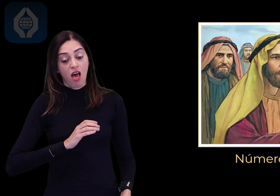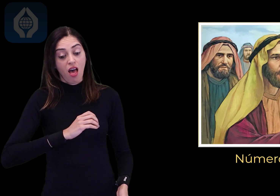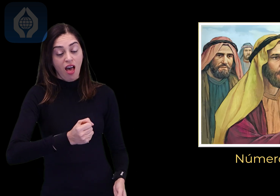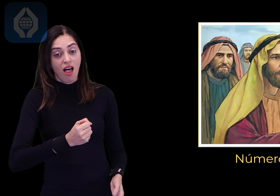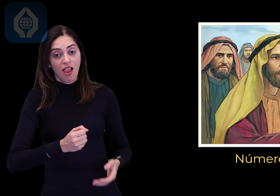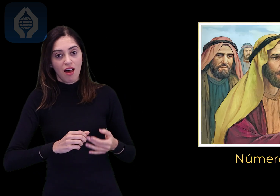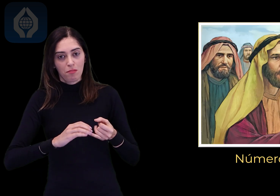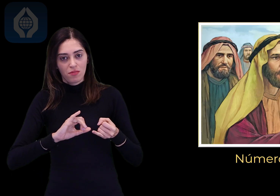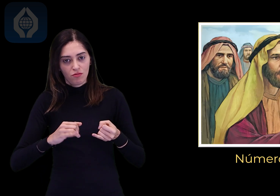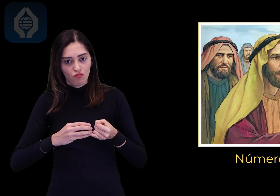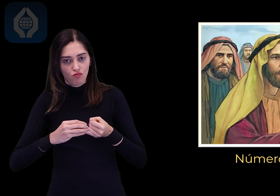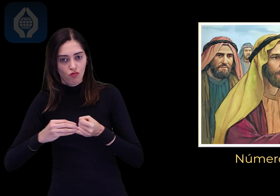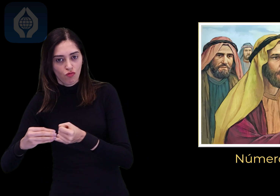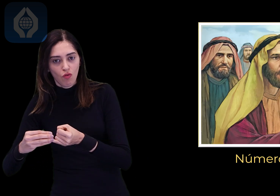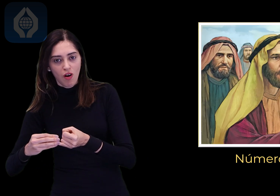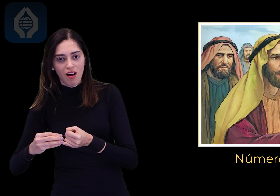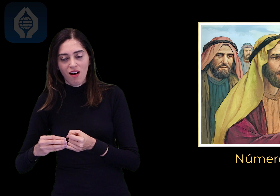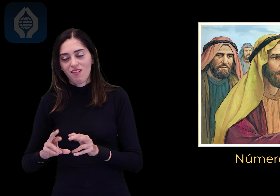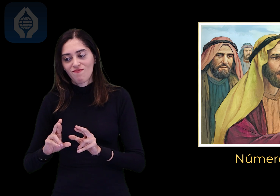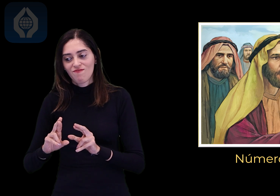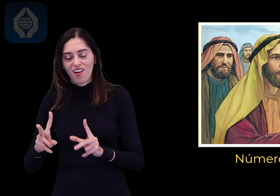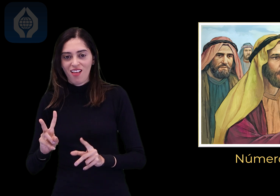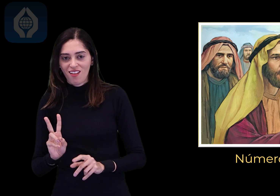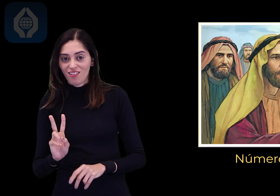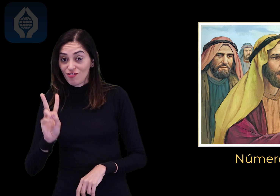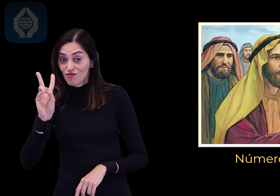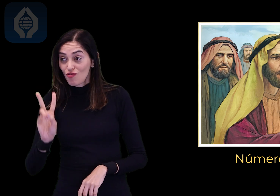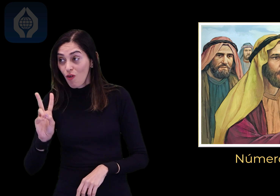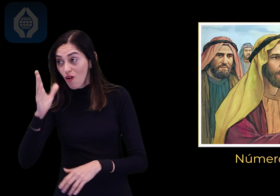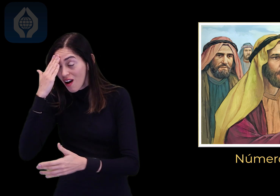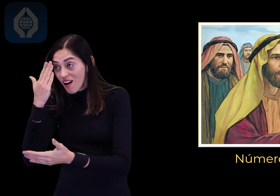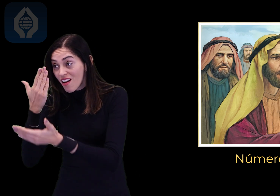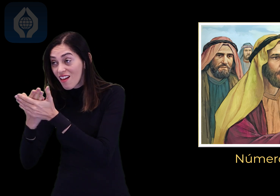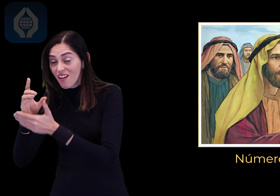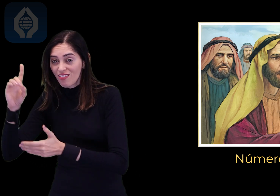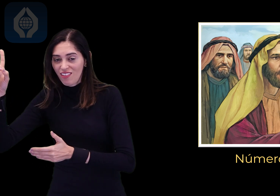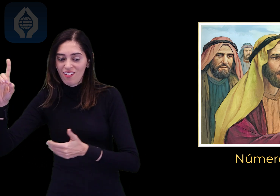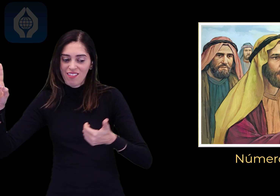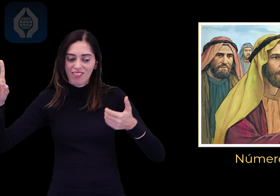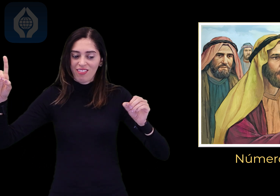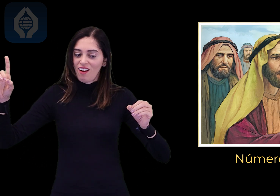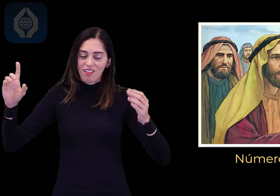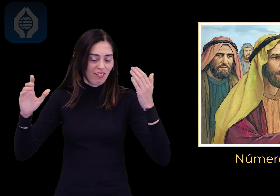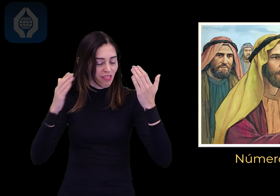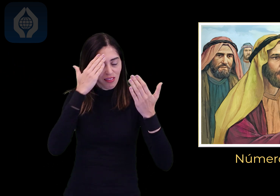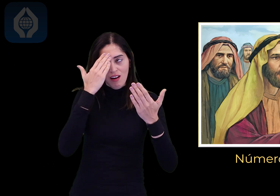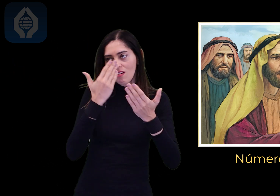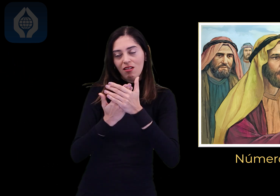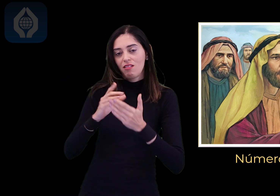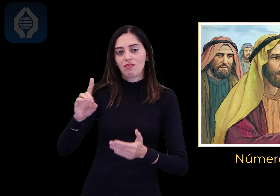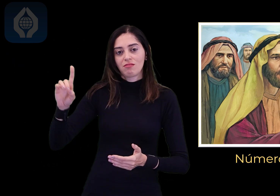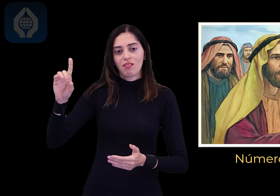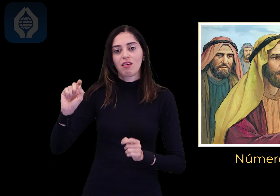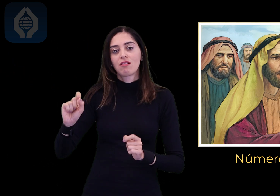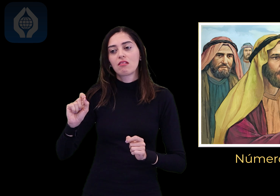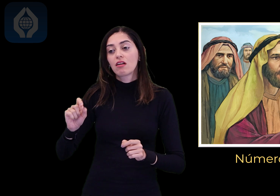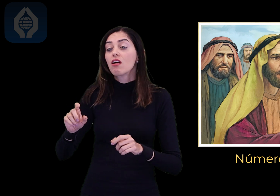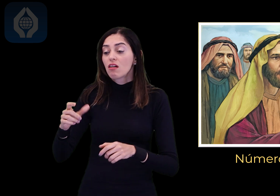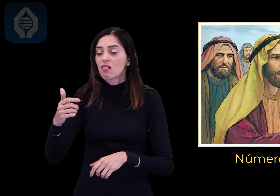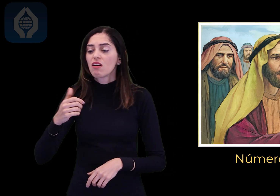Calebe e Josué creram em Deus. Porém, Calebe e Josué creram em Deus. Eles também tinham visto os fortes muros que rodeavam as cidades de